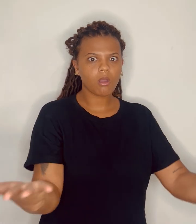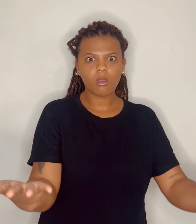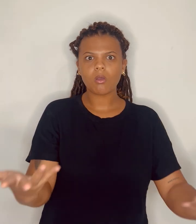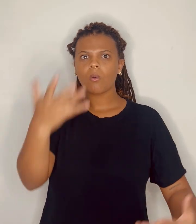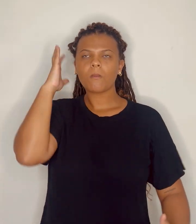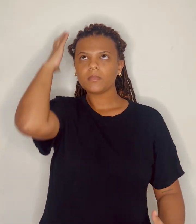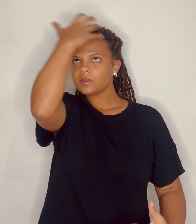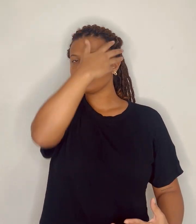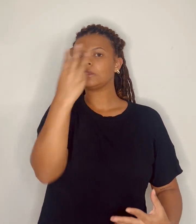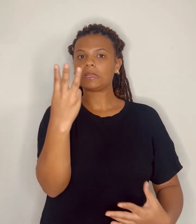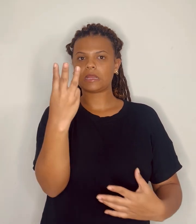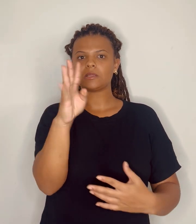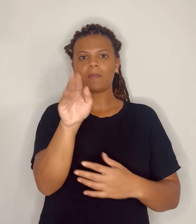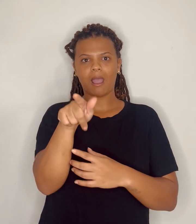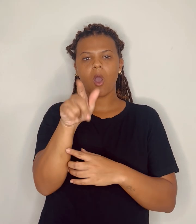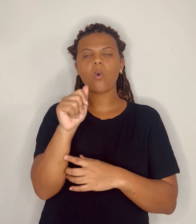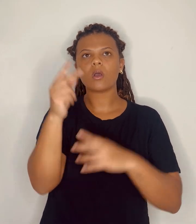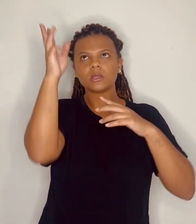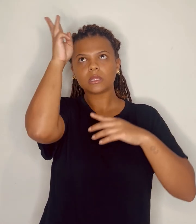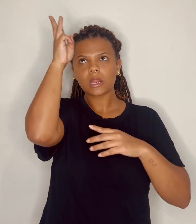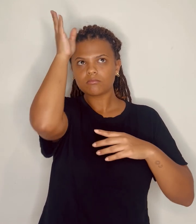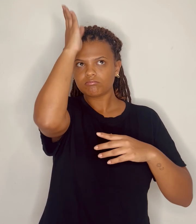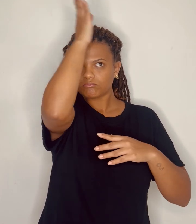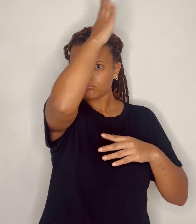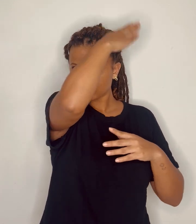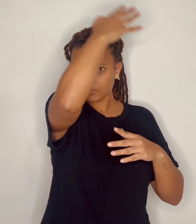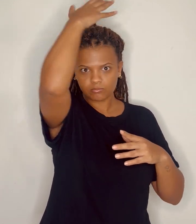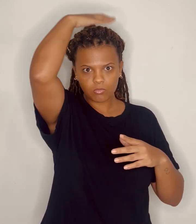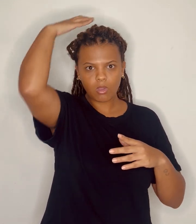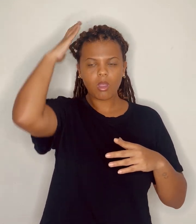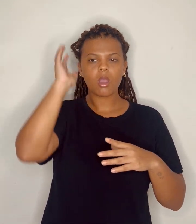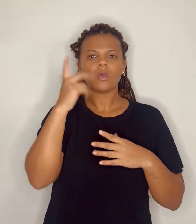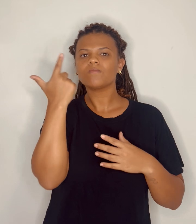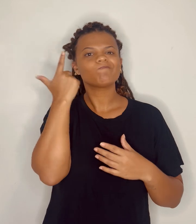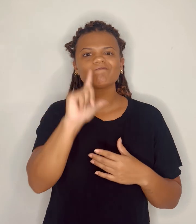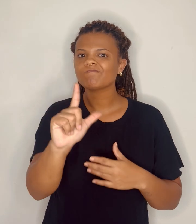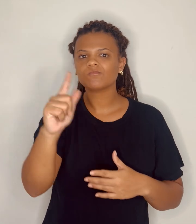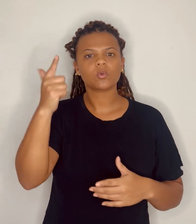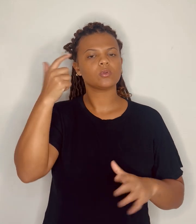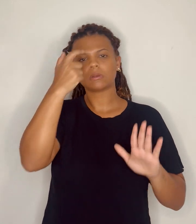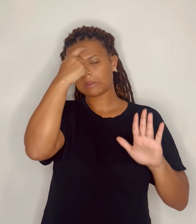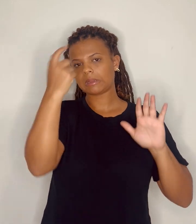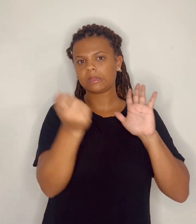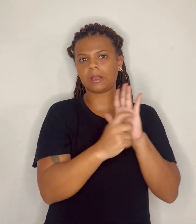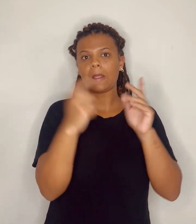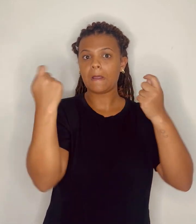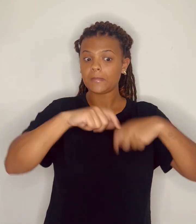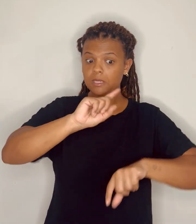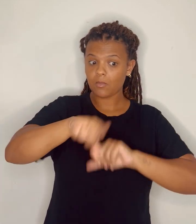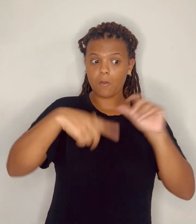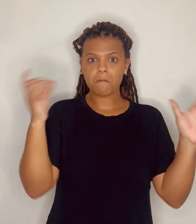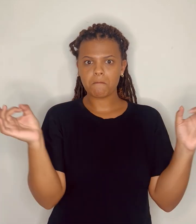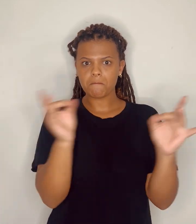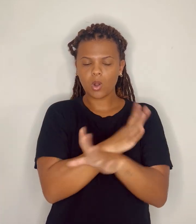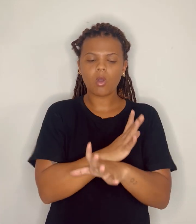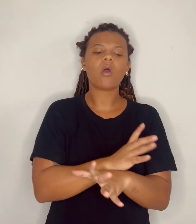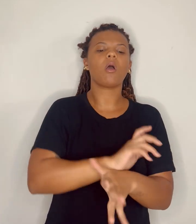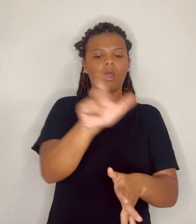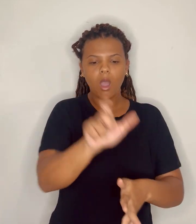são 3 moicanos curtinhos, ele não conseguiu ser criado em inteligência artificial. A gente teve que partir com uma pós-produção em Photoshop para